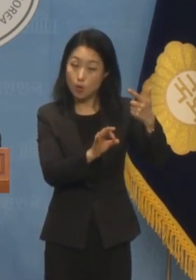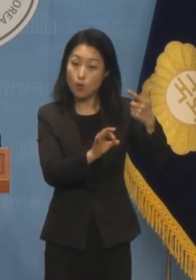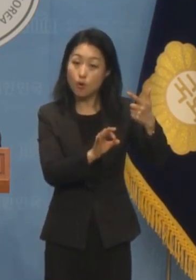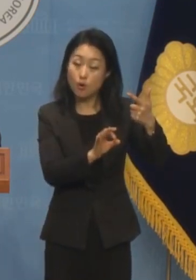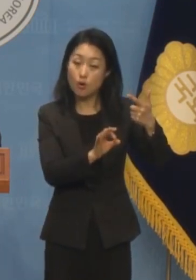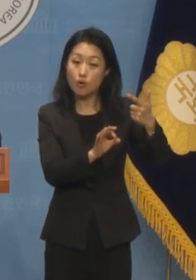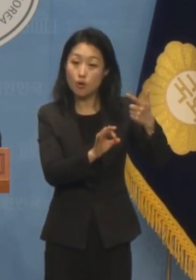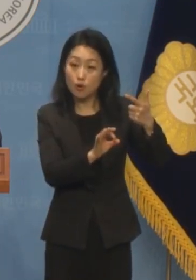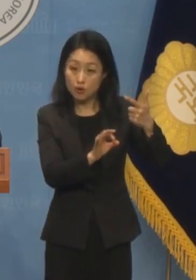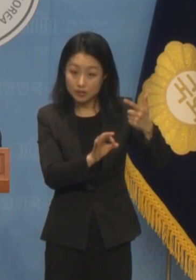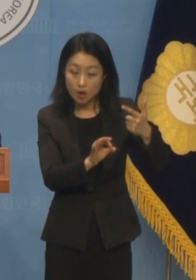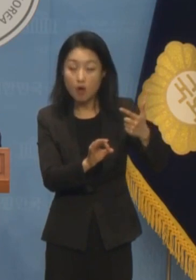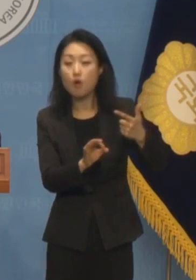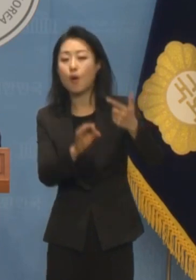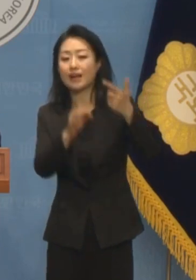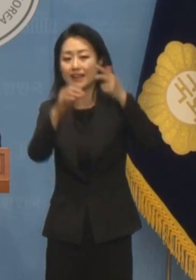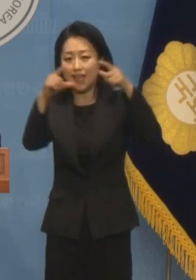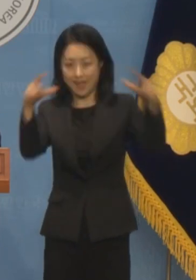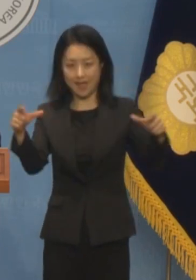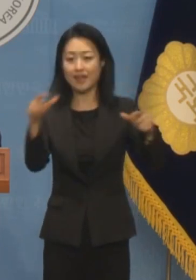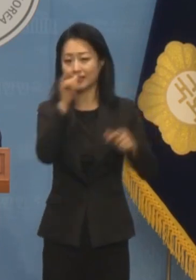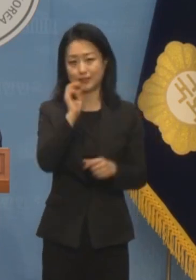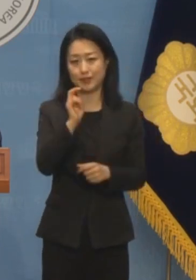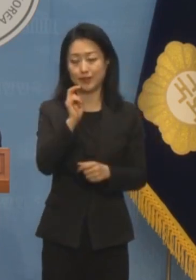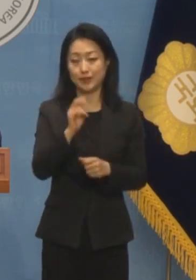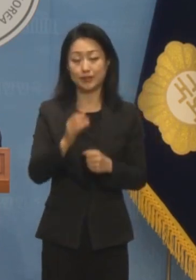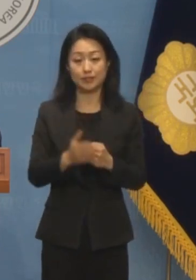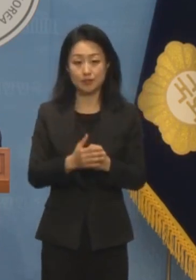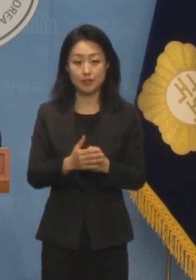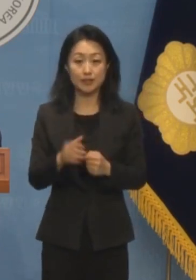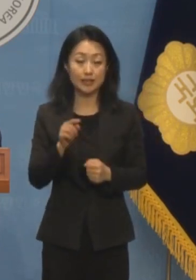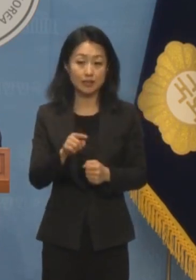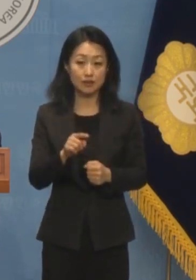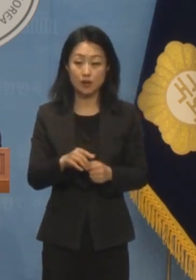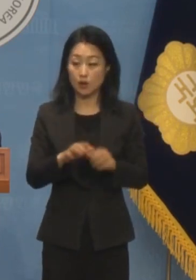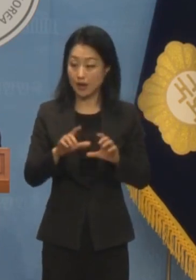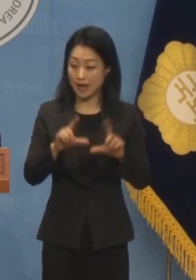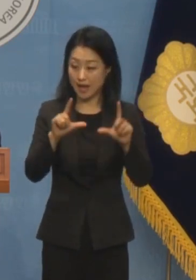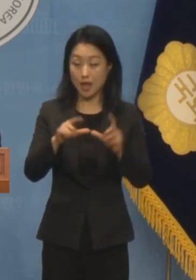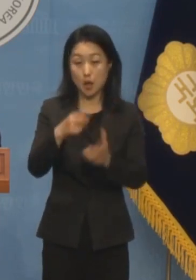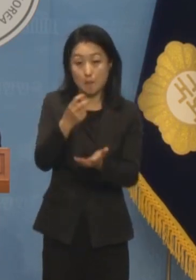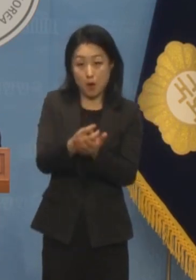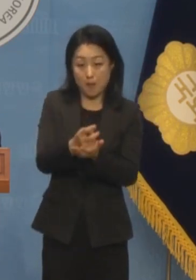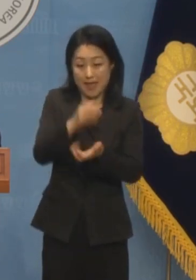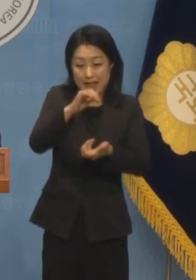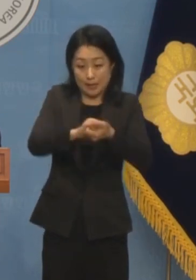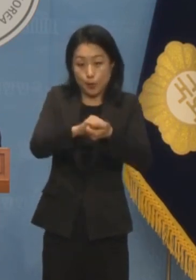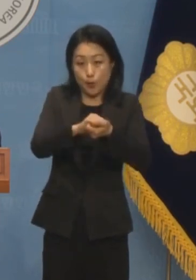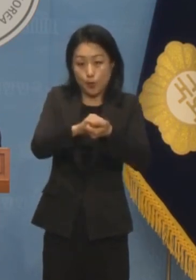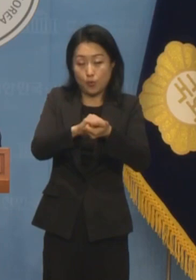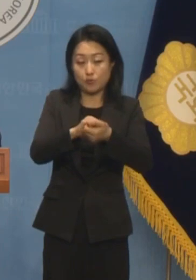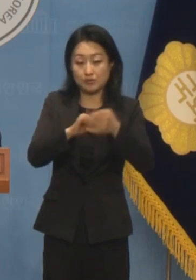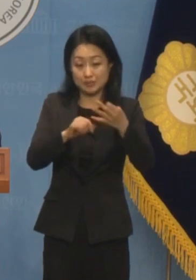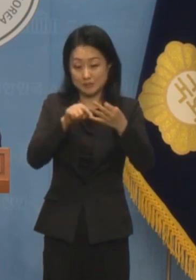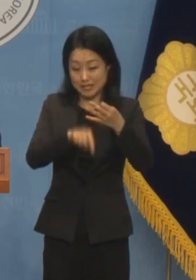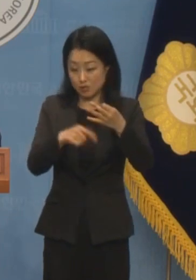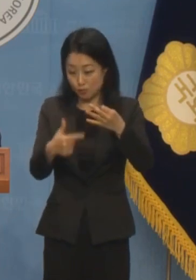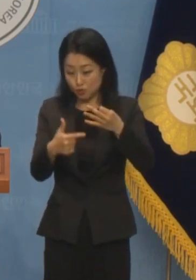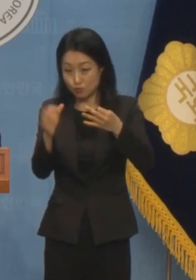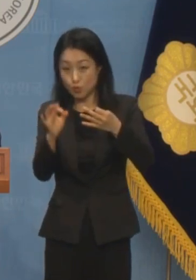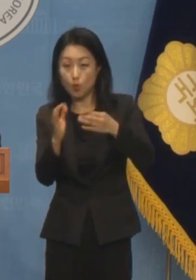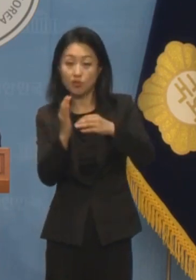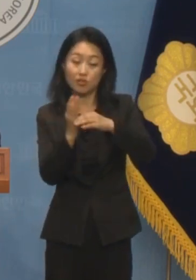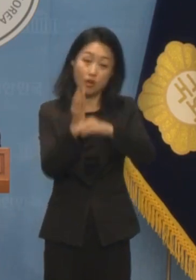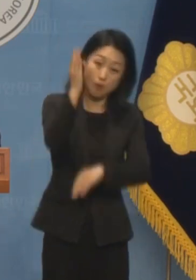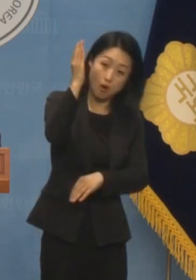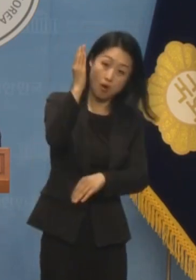16.3%보다 훨씬 더 확대될 것으로 보입니다. 이는 금년도 법정 한도인 14.6%를